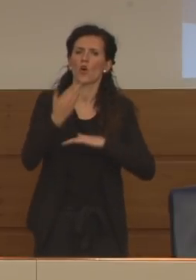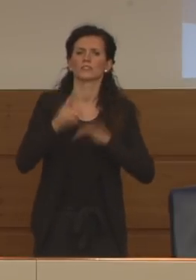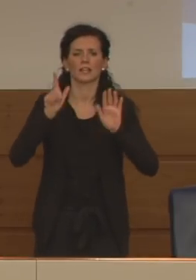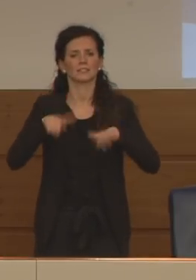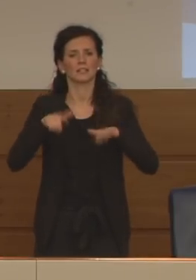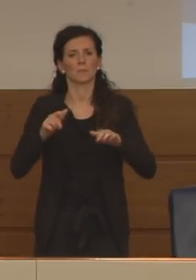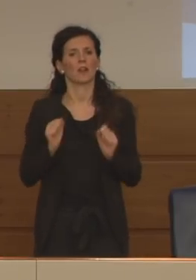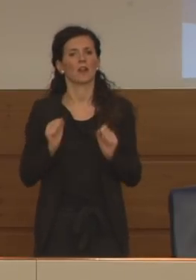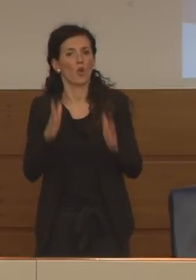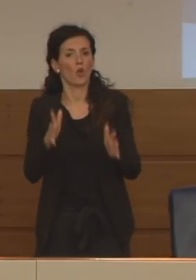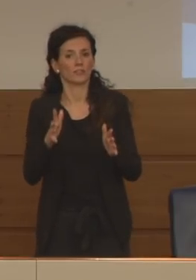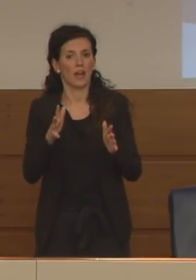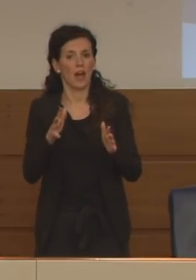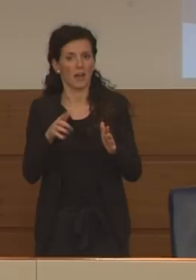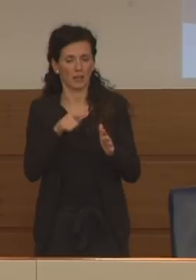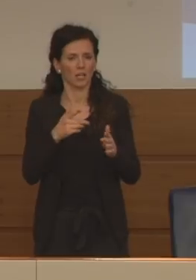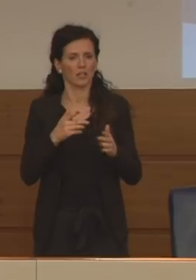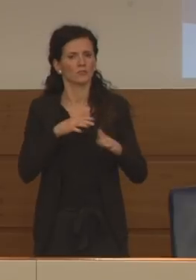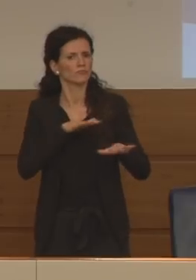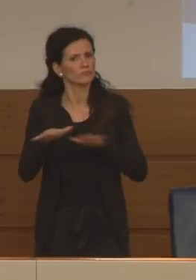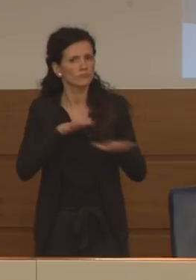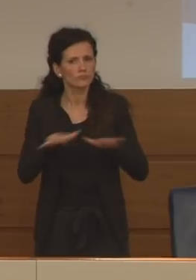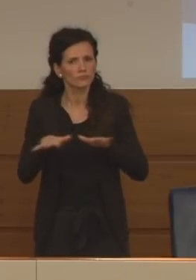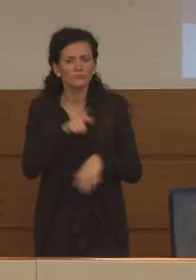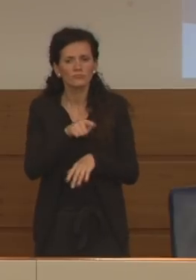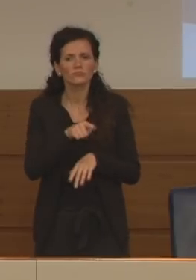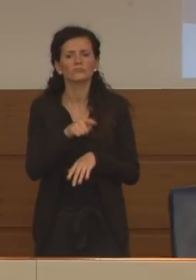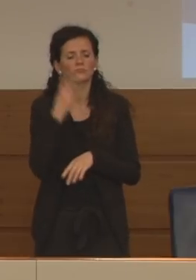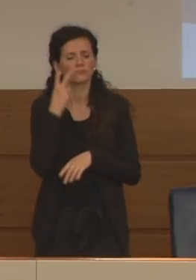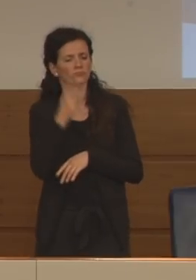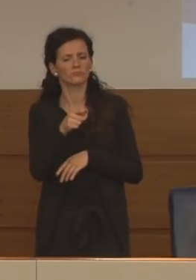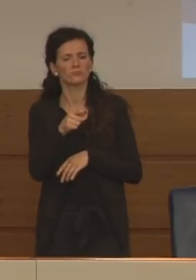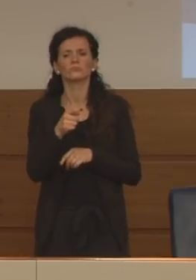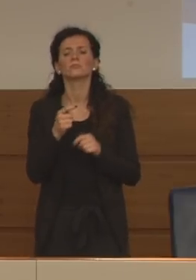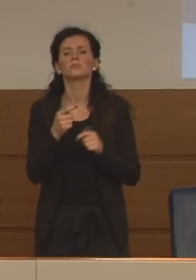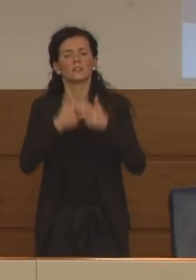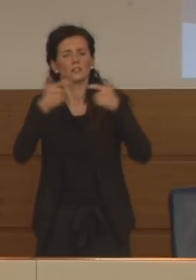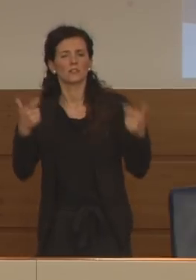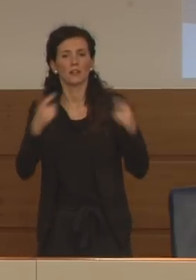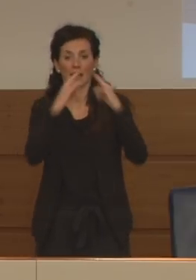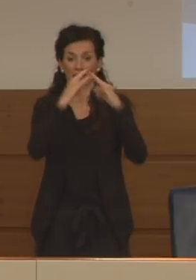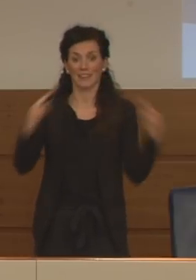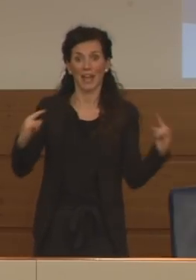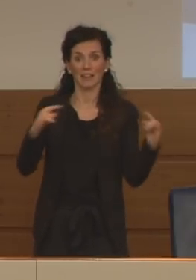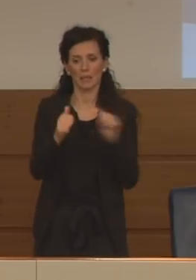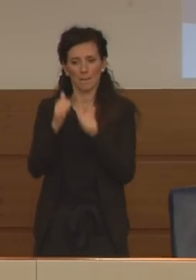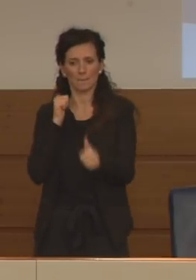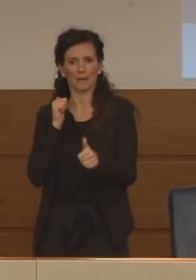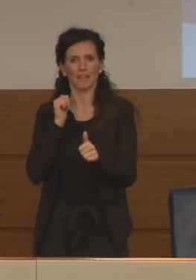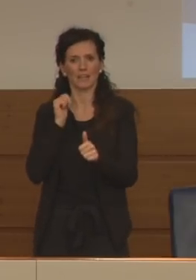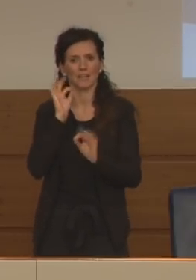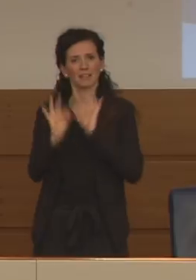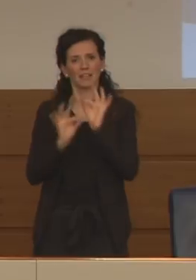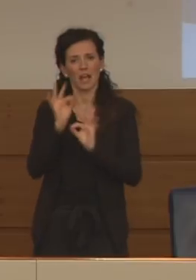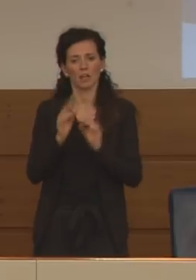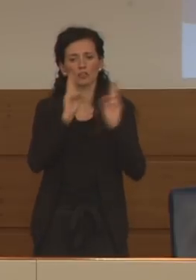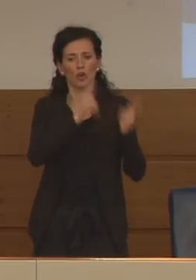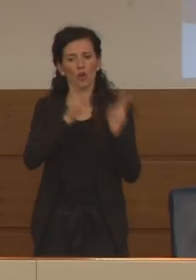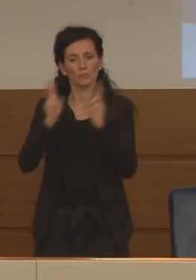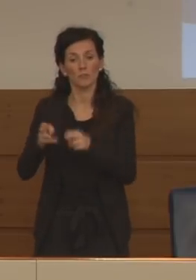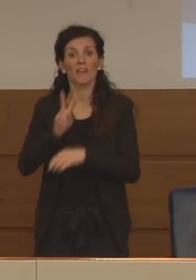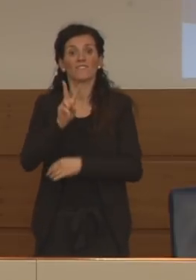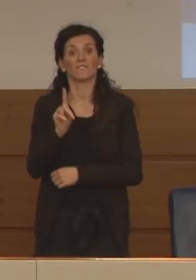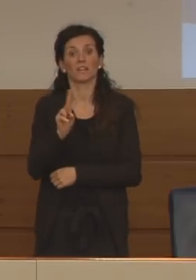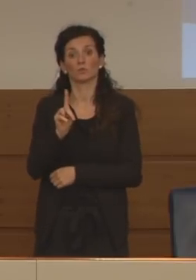impiegati e abbiamo visto l'incremento delle tende per il pre triage negli ospedali di 21